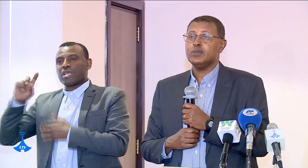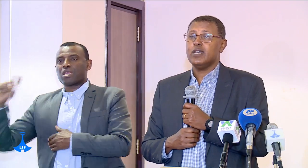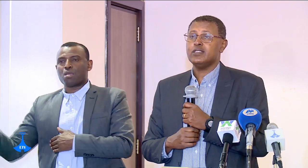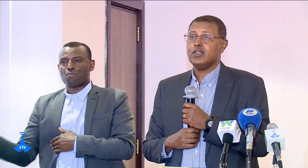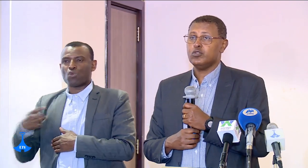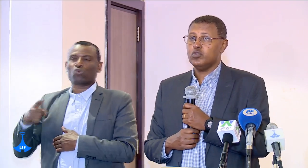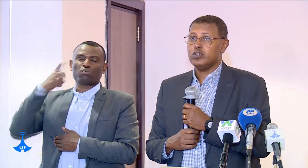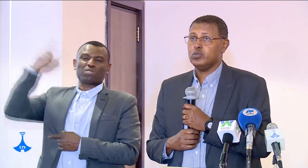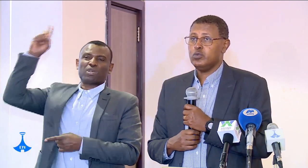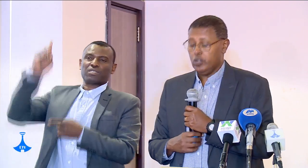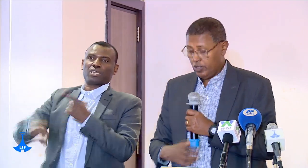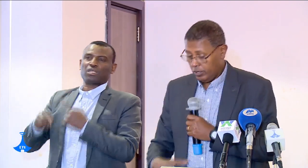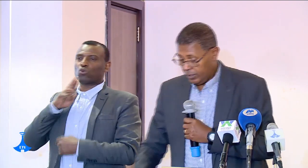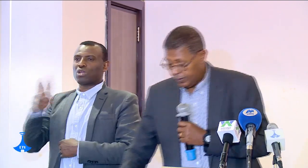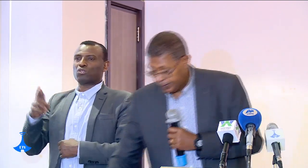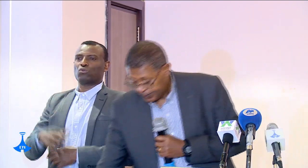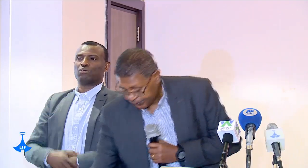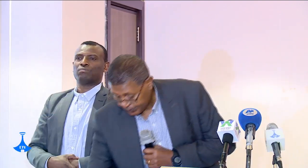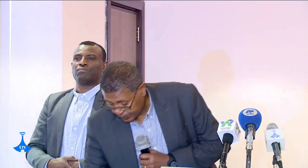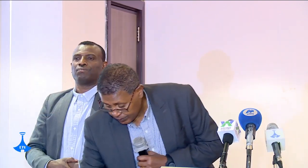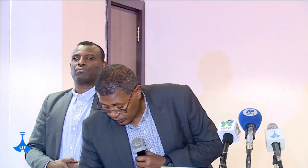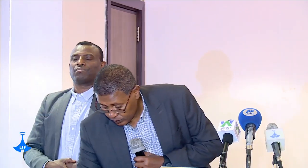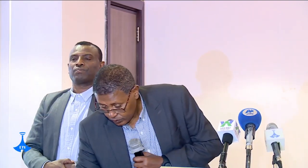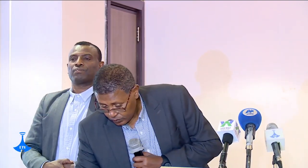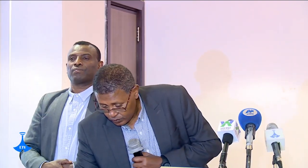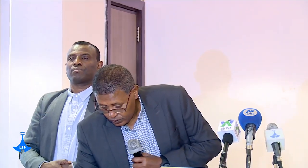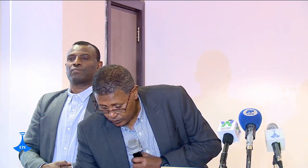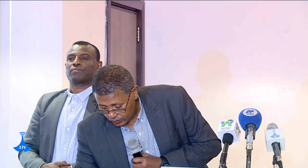የሚወዱት መስማት ሳናቹ ናቸው።